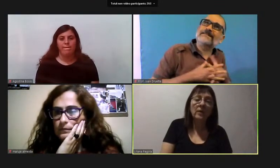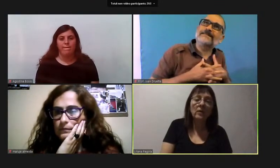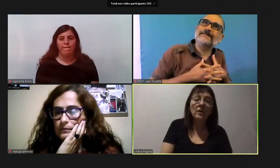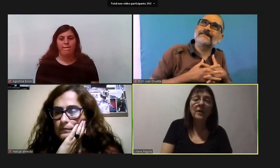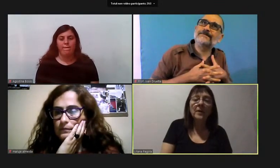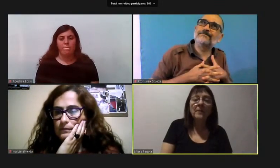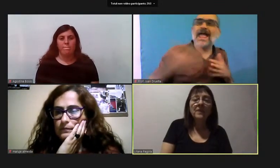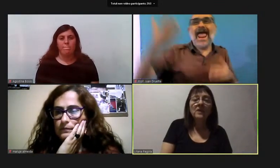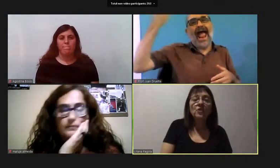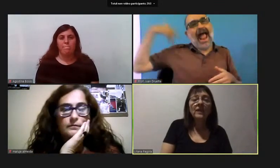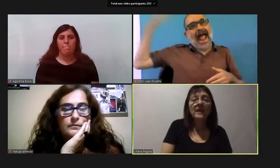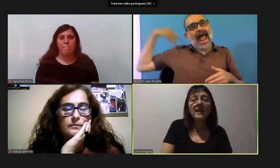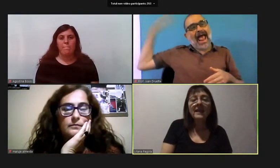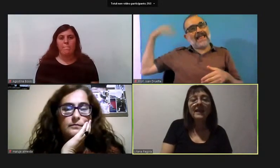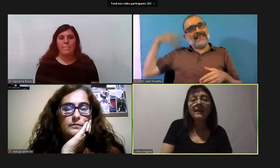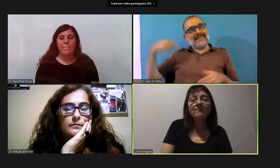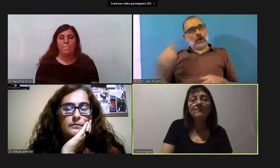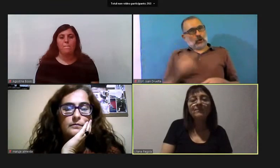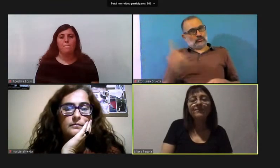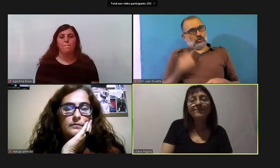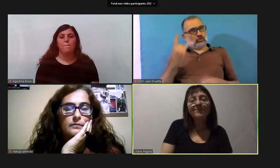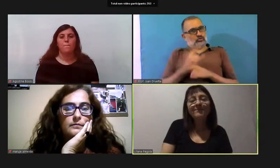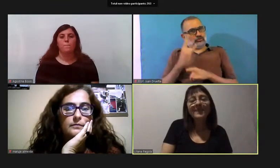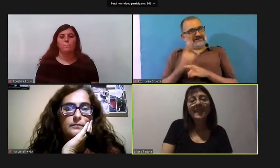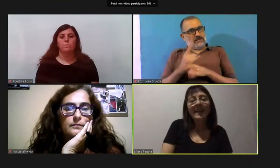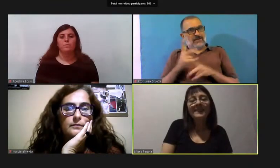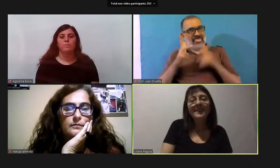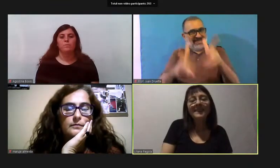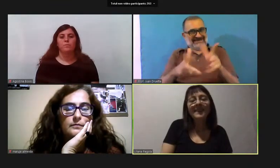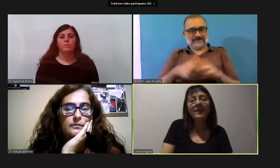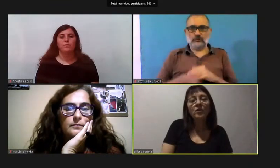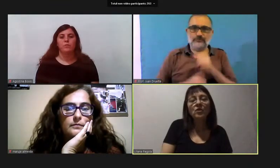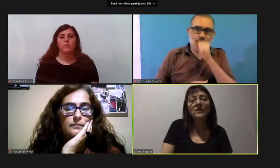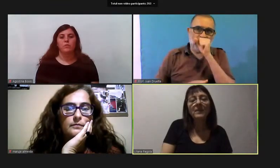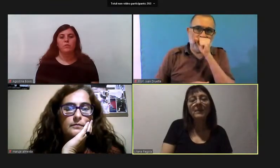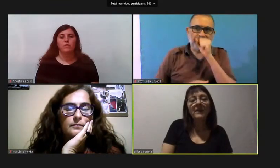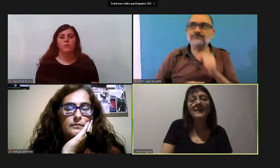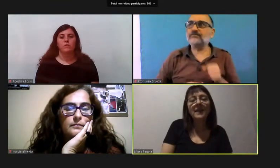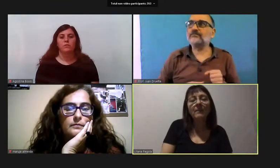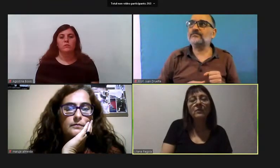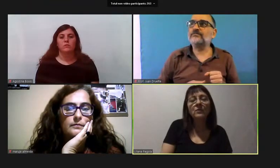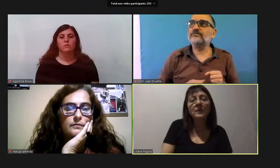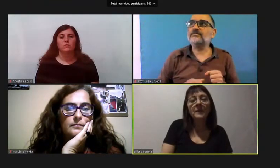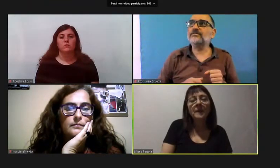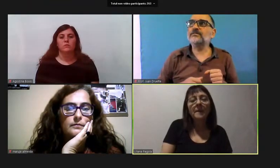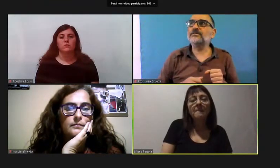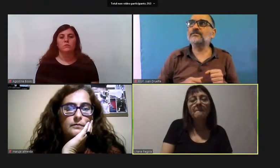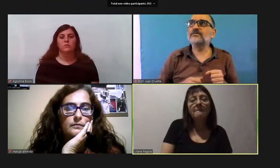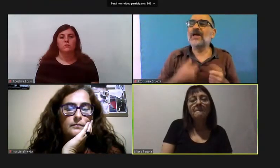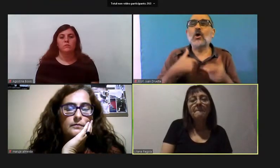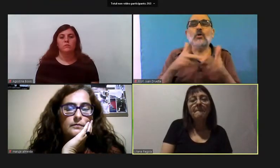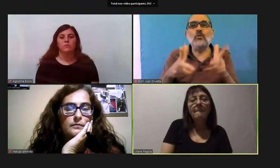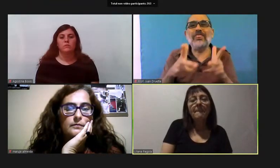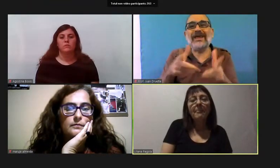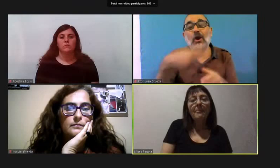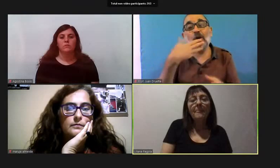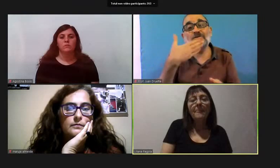propia, ¿no? Yo diría que antes nosotros siempre decíamos,